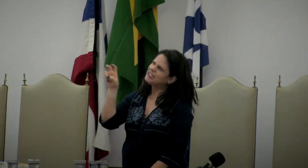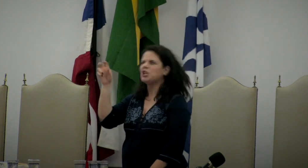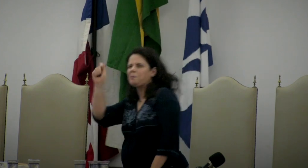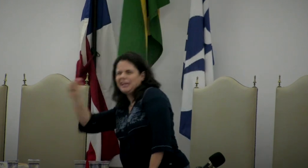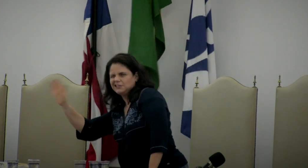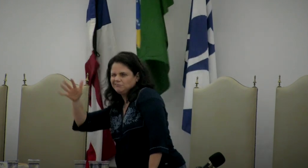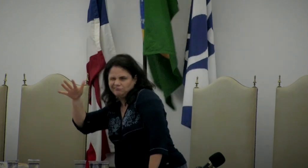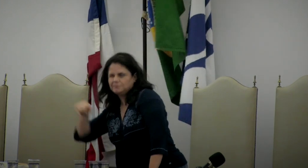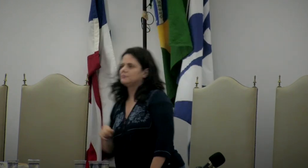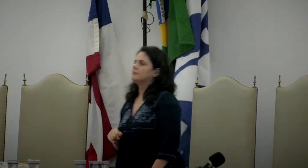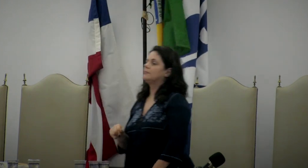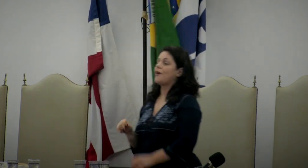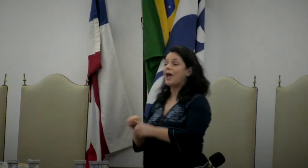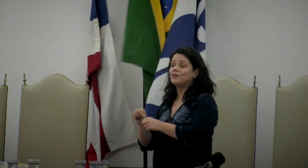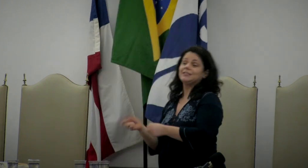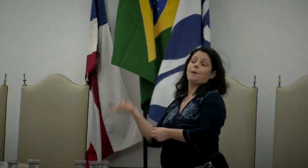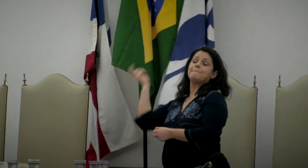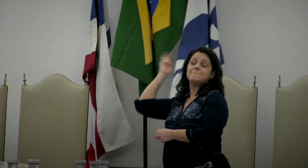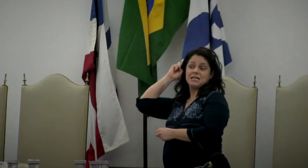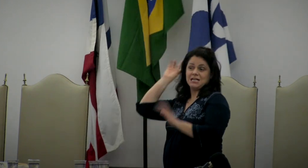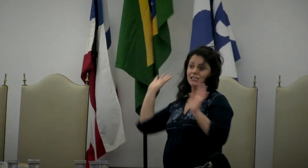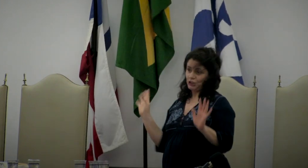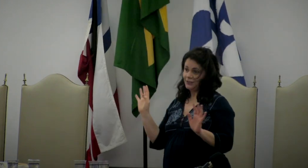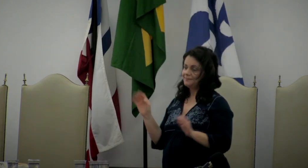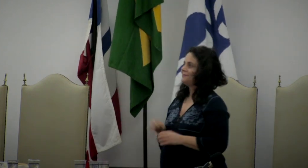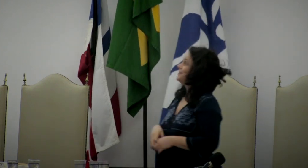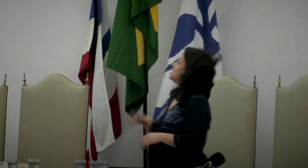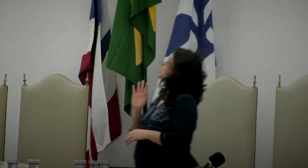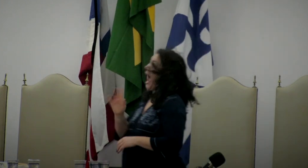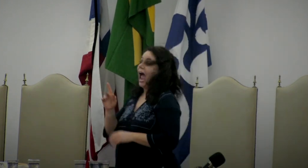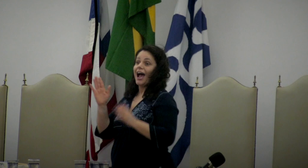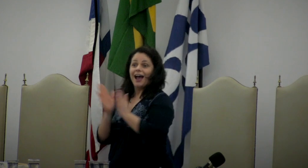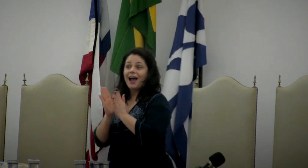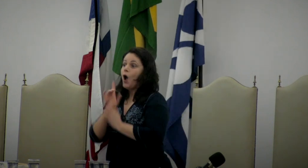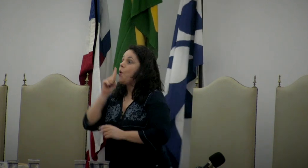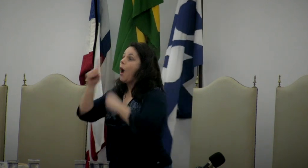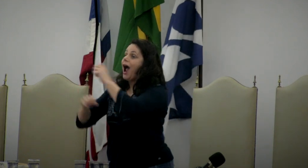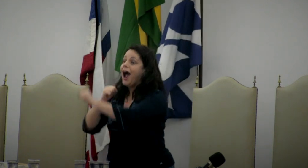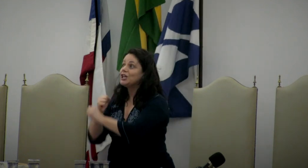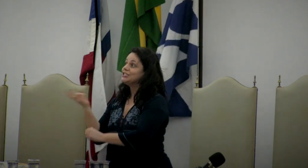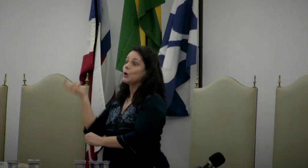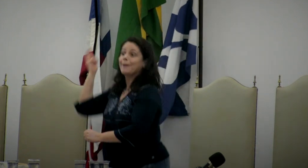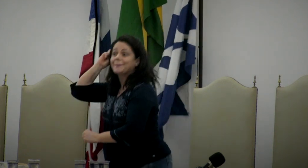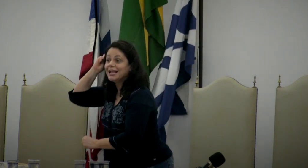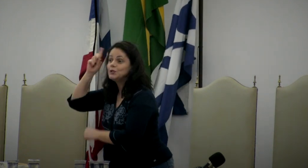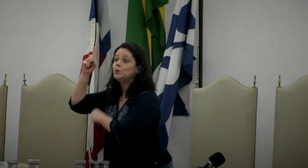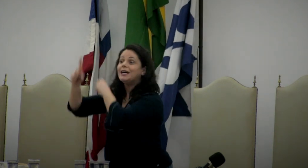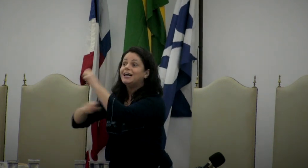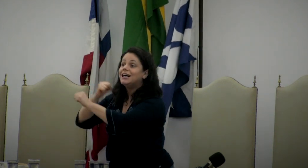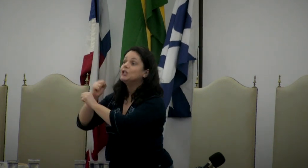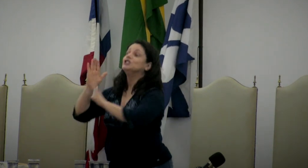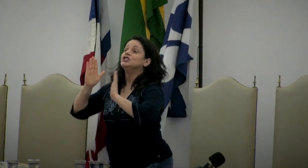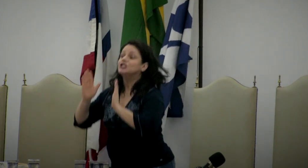um ano e quatro meses. 1 ano e 5 meses, mais ou menos isso. Então, ele fez um implante com essa idade. E aí,